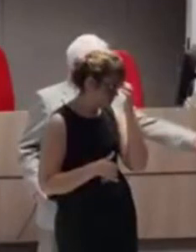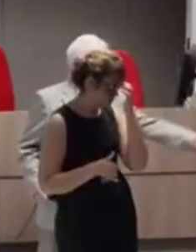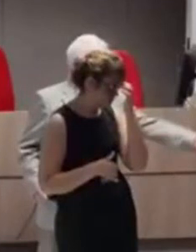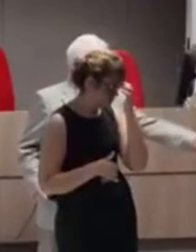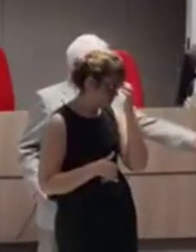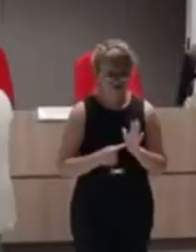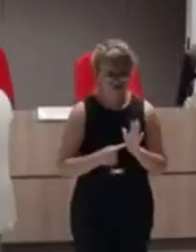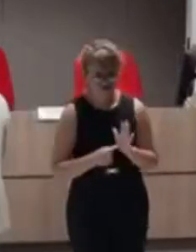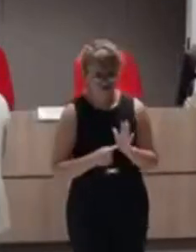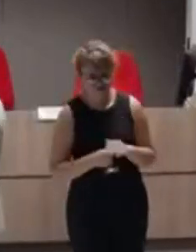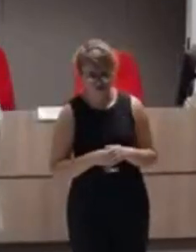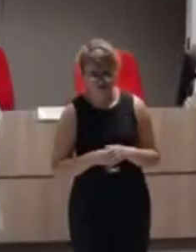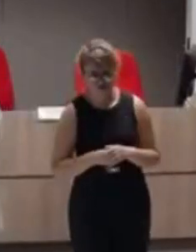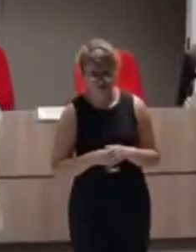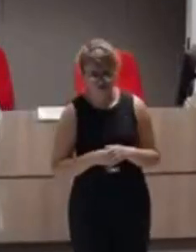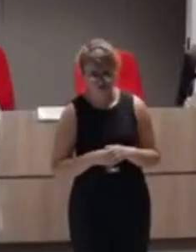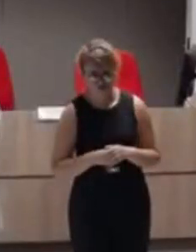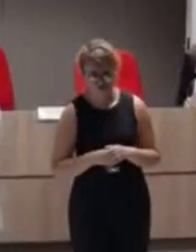Eu queria...